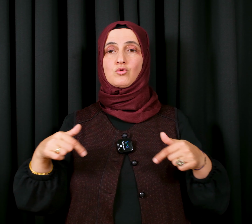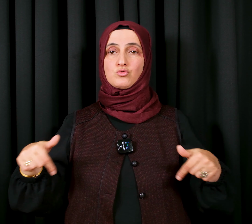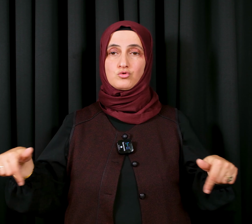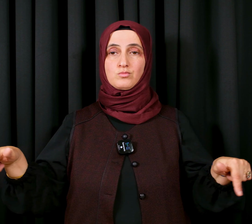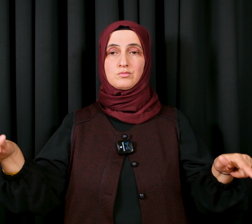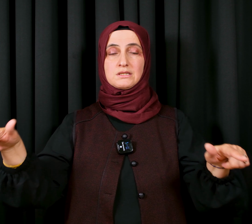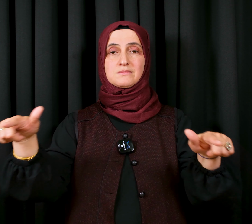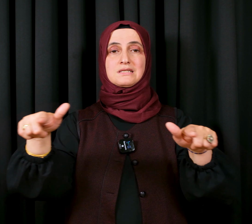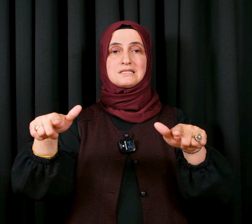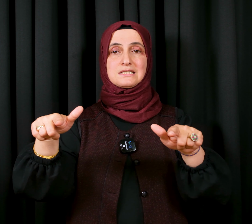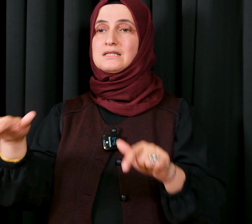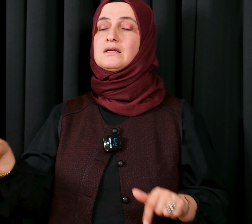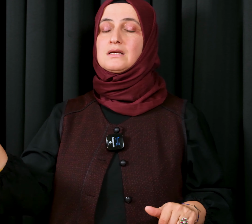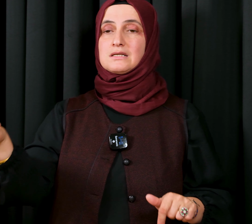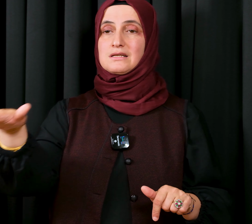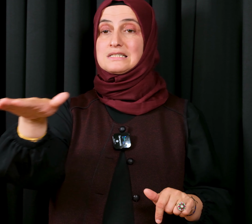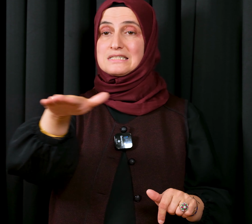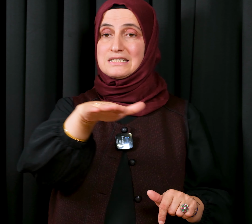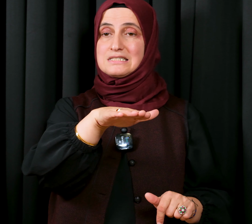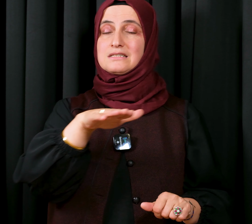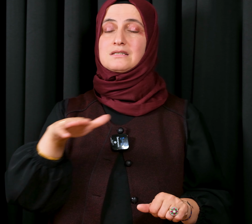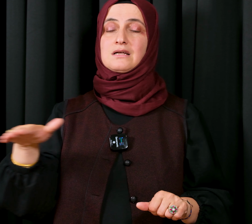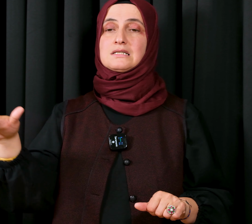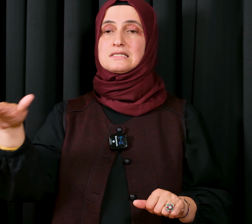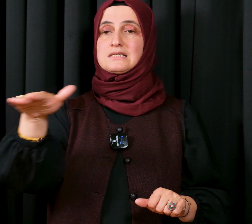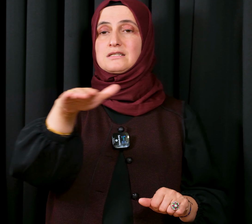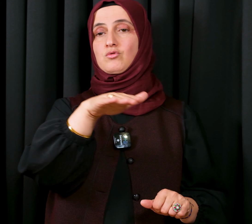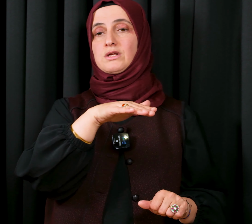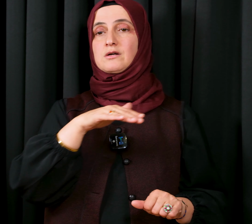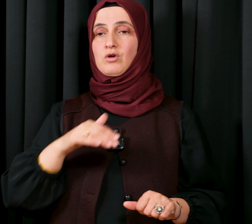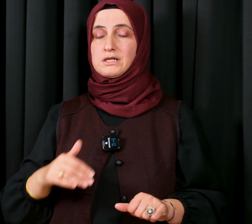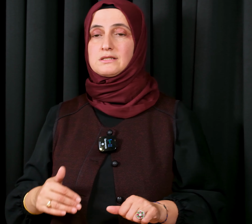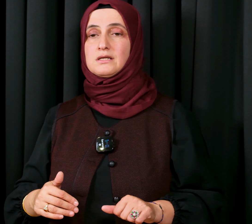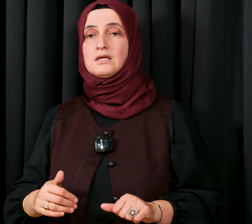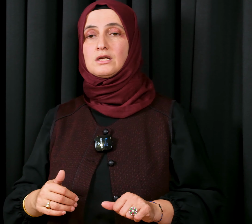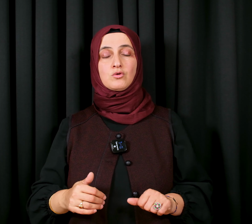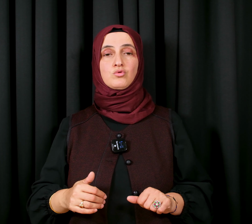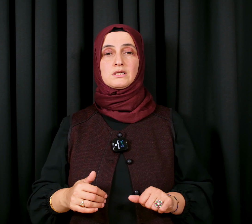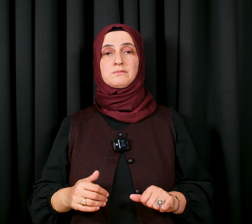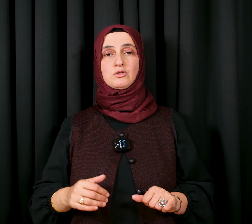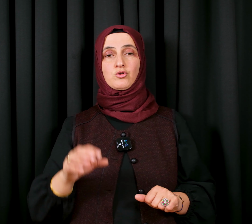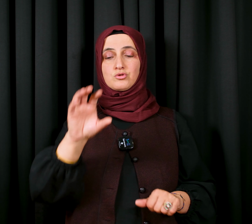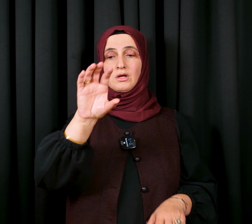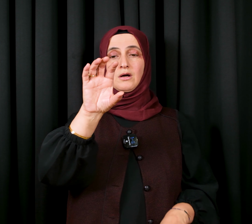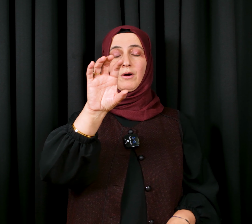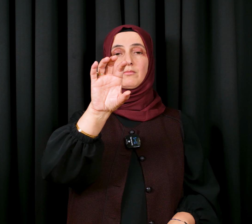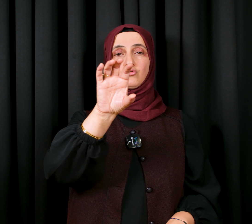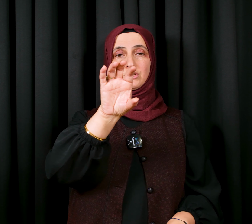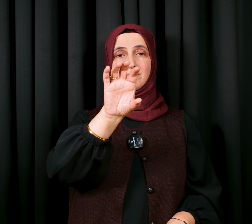dokundurmadığımızda sizin ya da siz ya da sizin olarak bu hareketi kullanabiliyoruz. Parmak uçlarımız